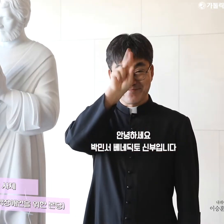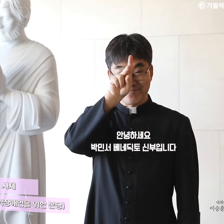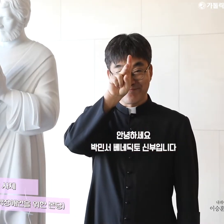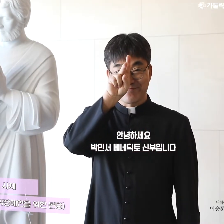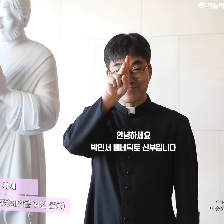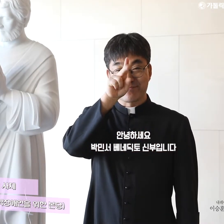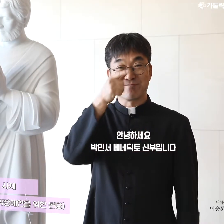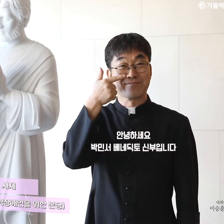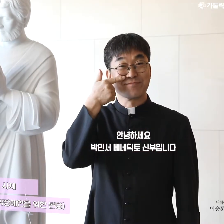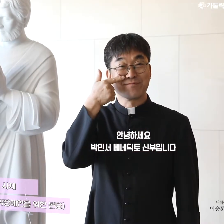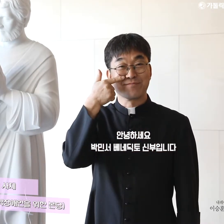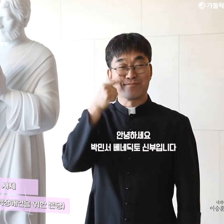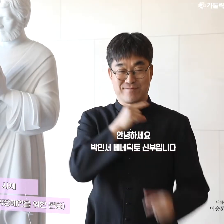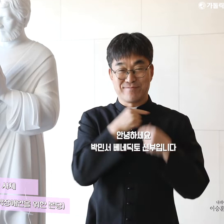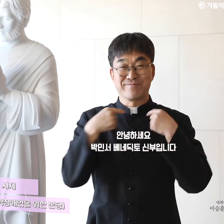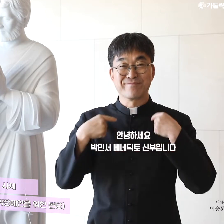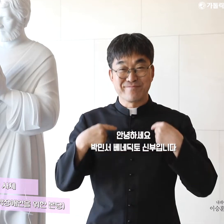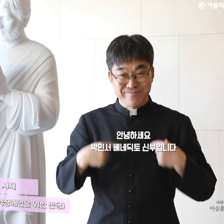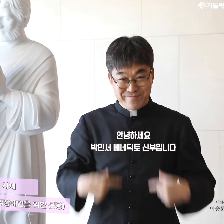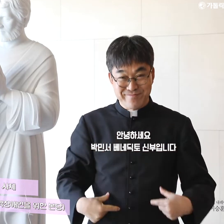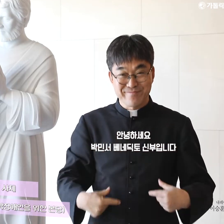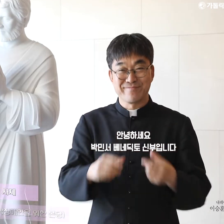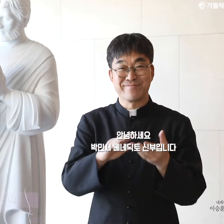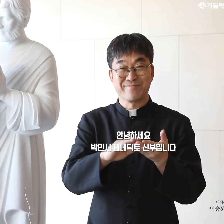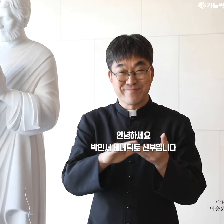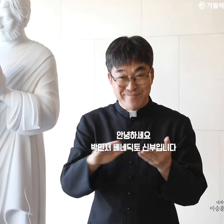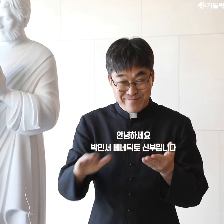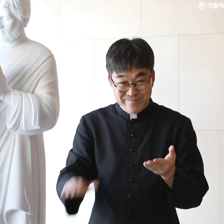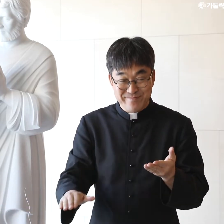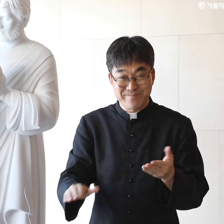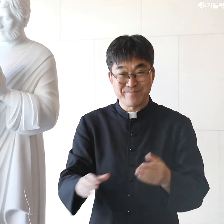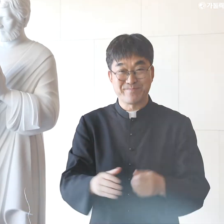방민서 베네딕토 신부입니다.